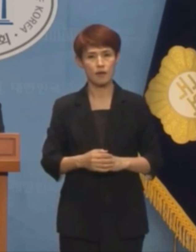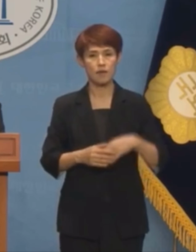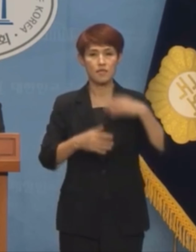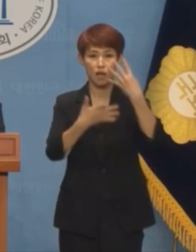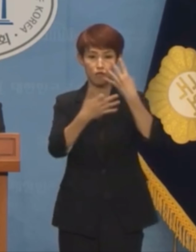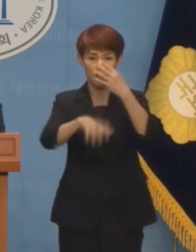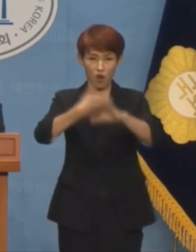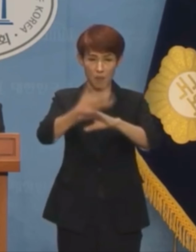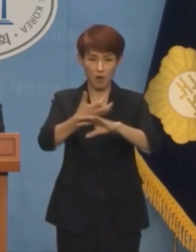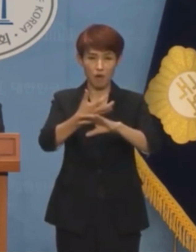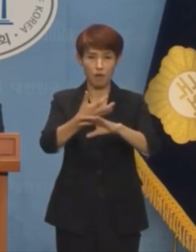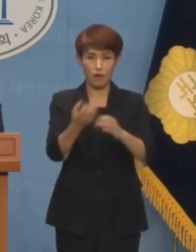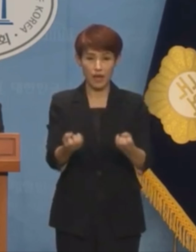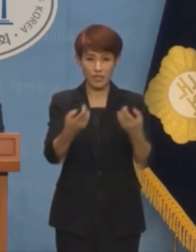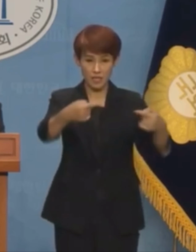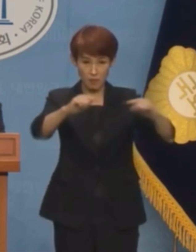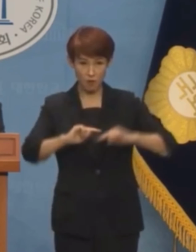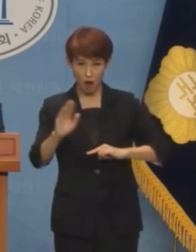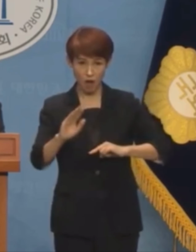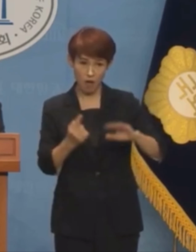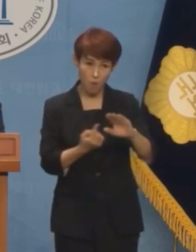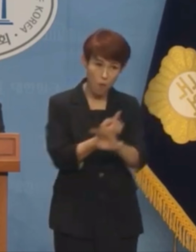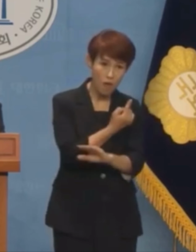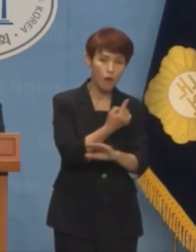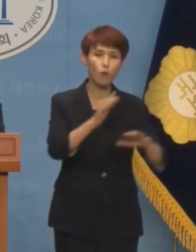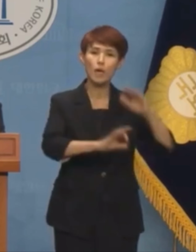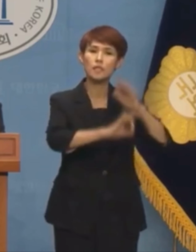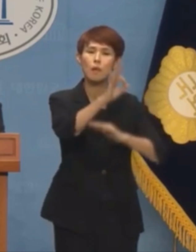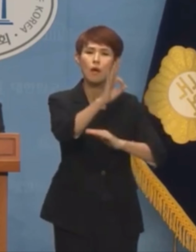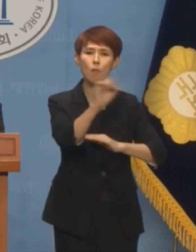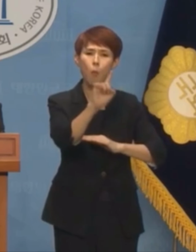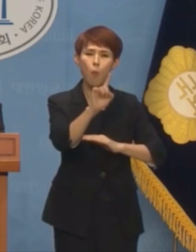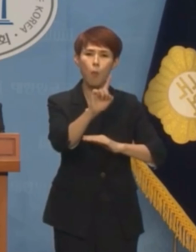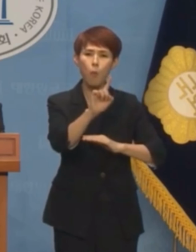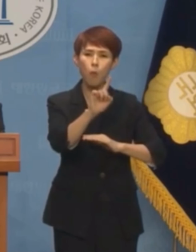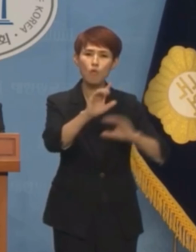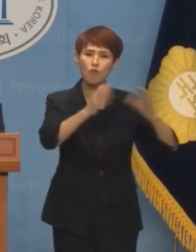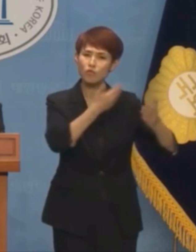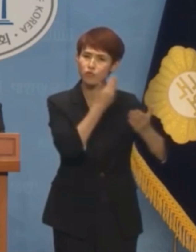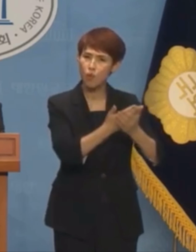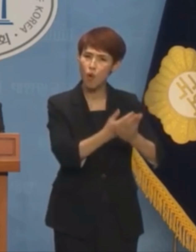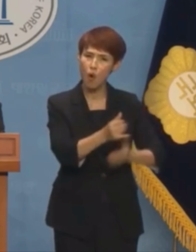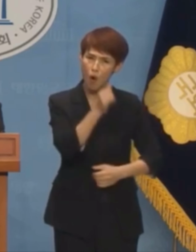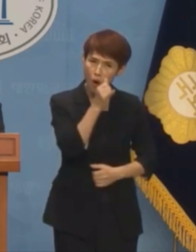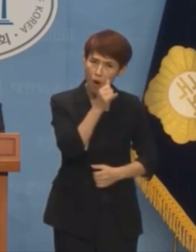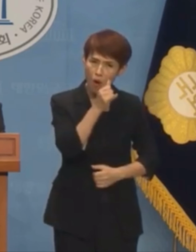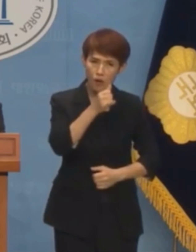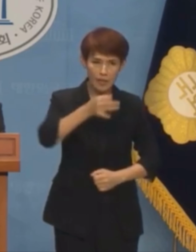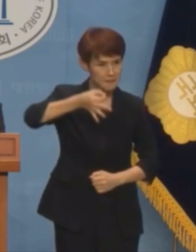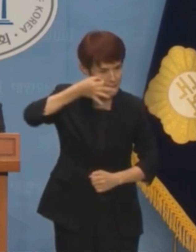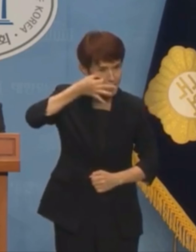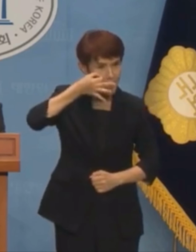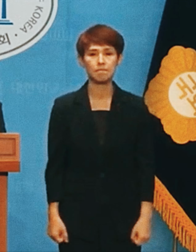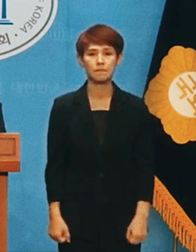혁명 참배행사 참석 대신 오늘 오전에 무슨 국가 중대사를 처리했는지